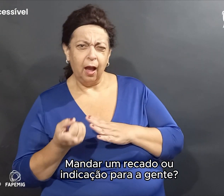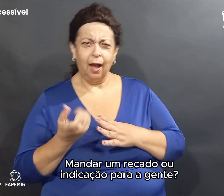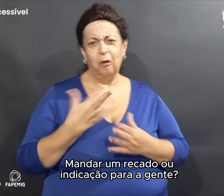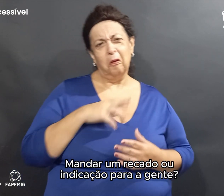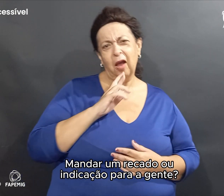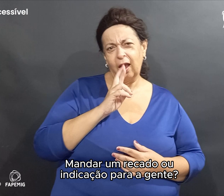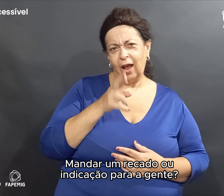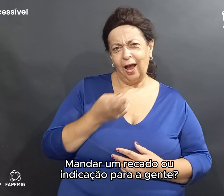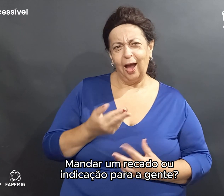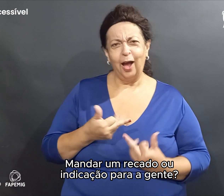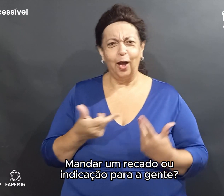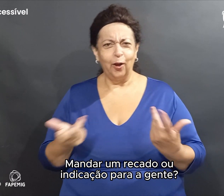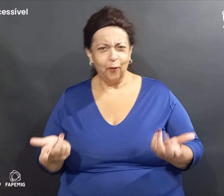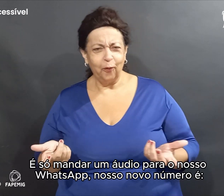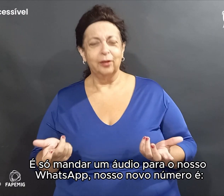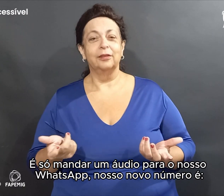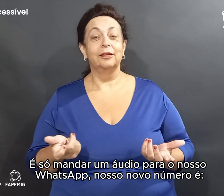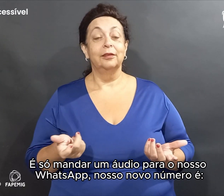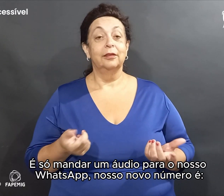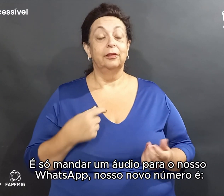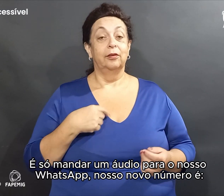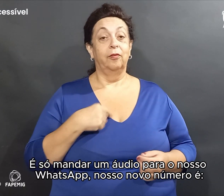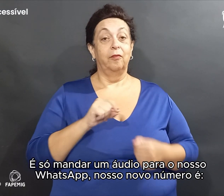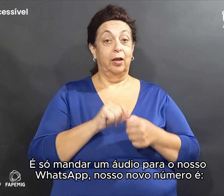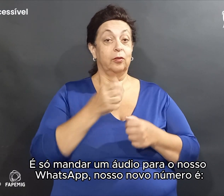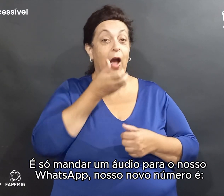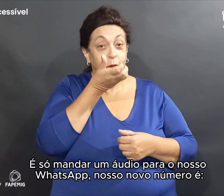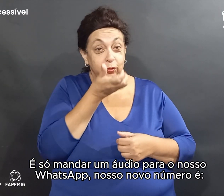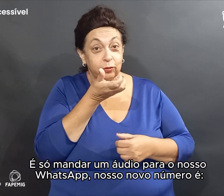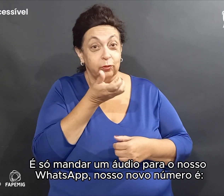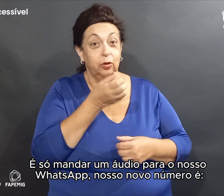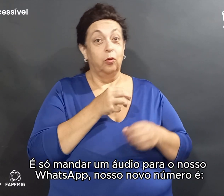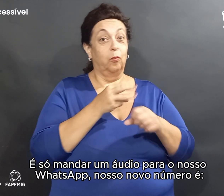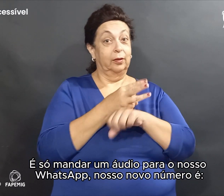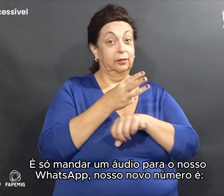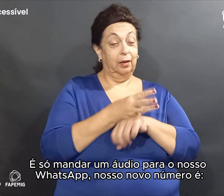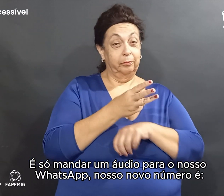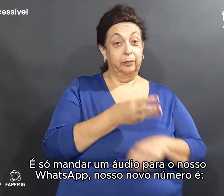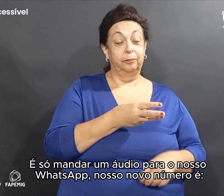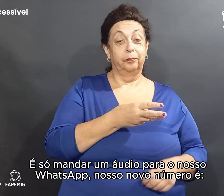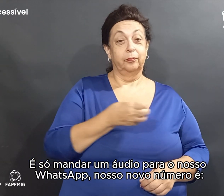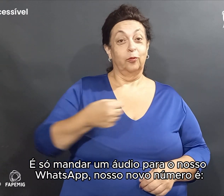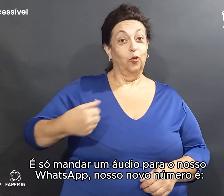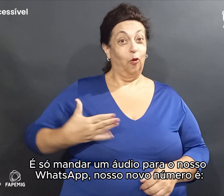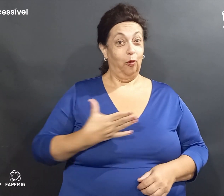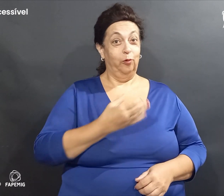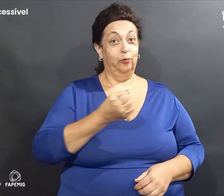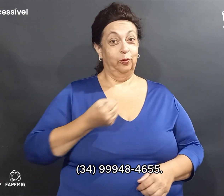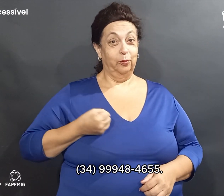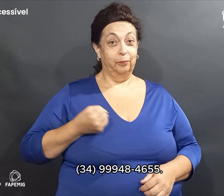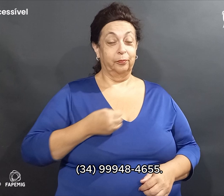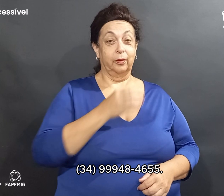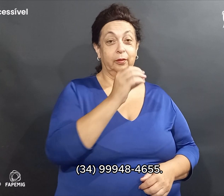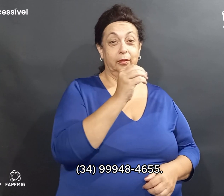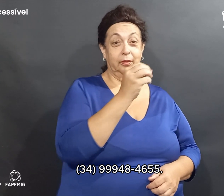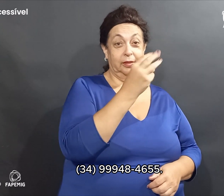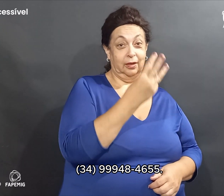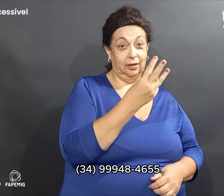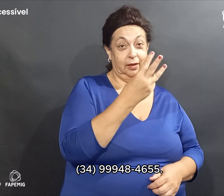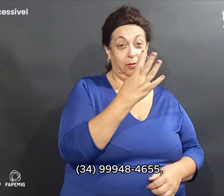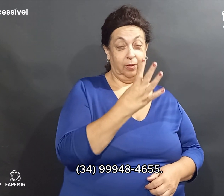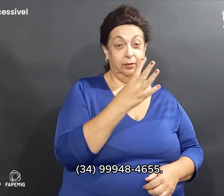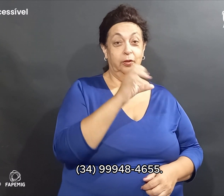um recado ou indicação pra gente? É só mandar um áudio para o nosso WhatsApp. Nosso novo número é